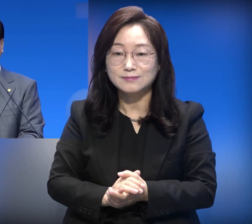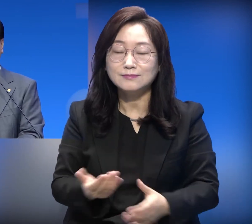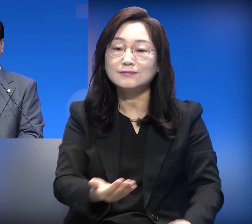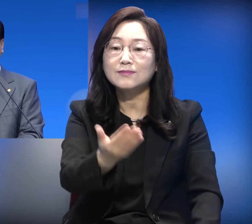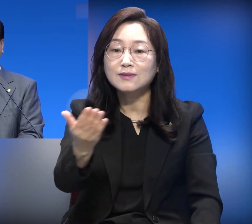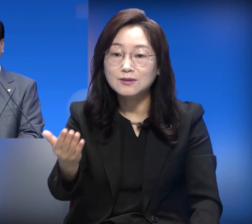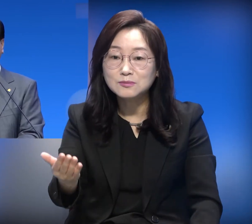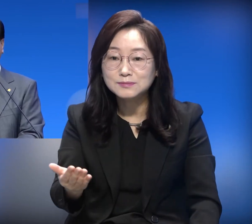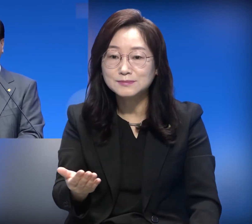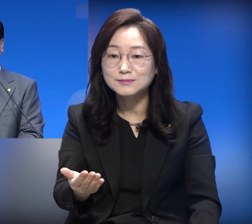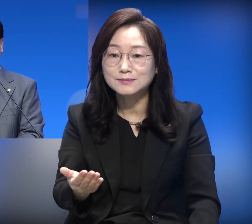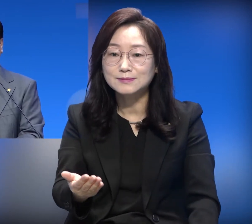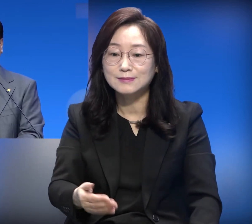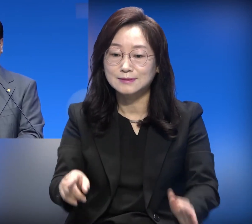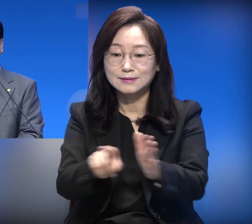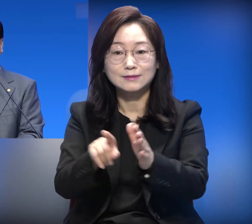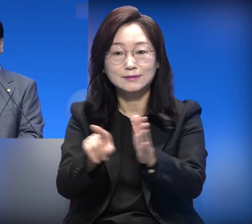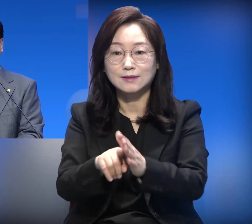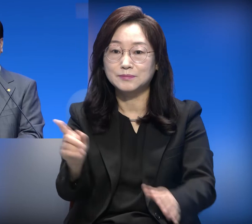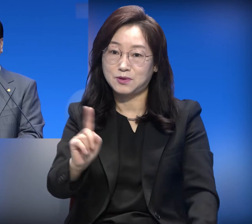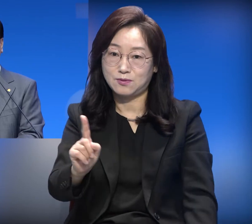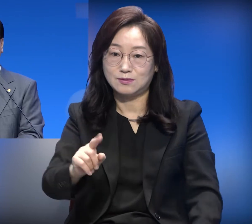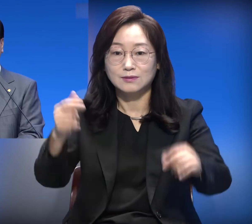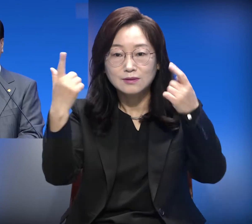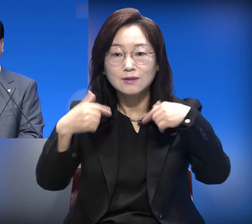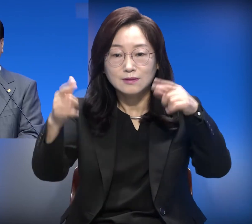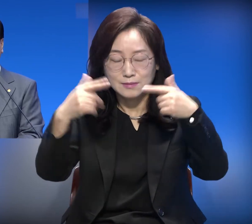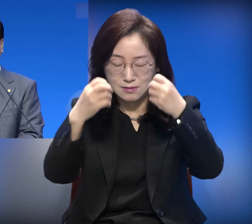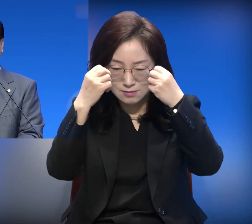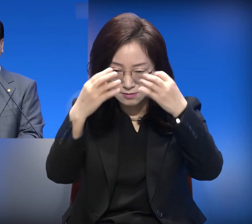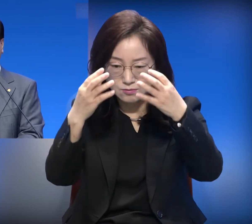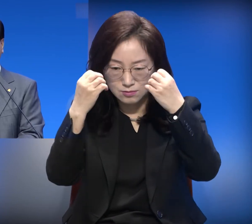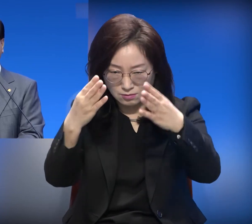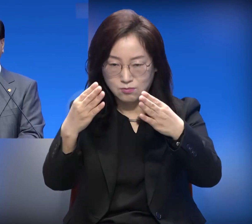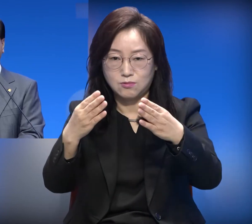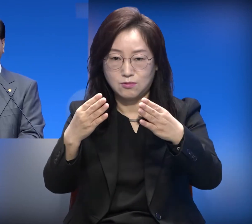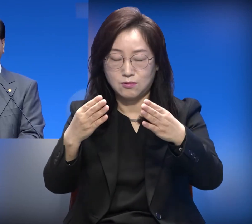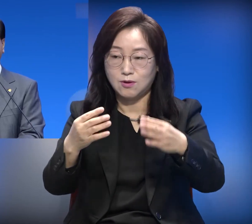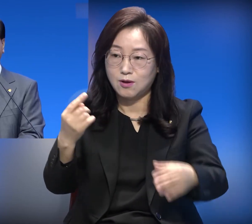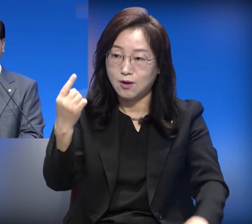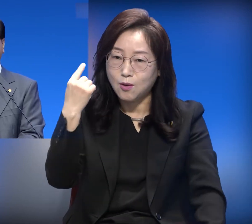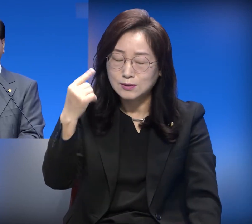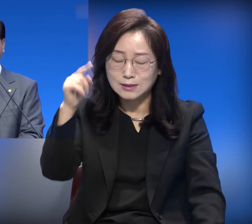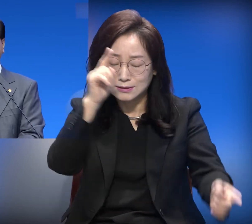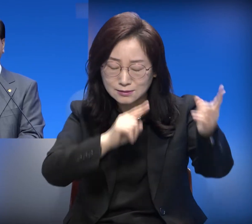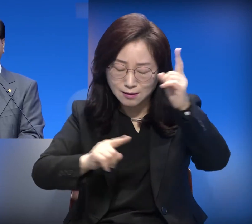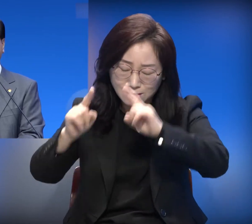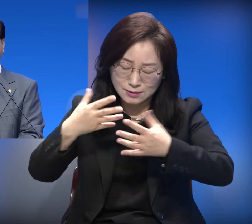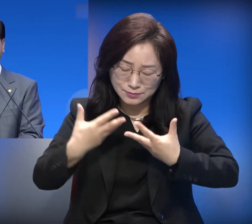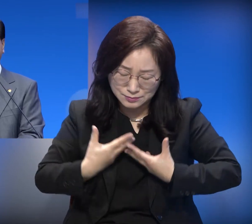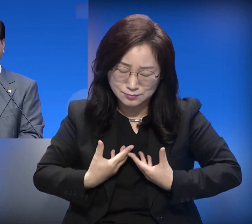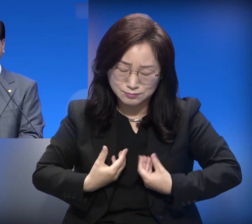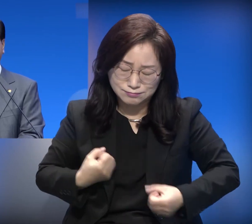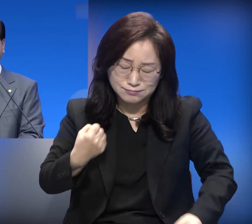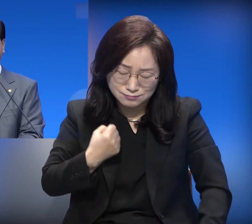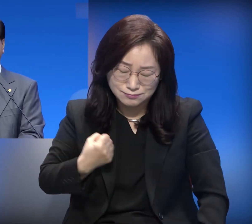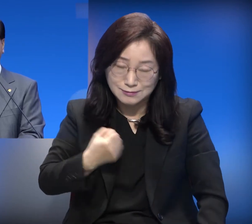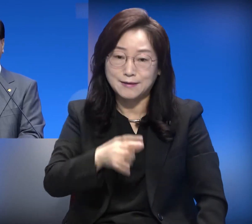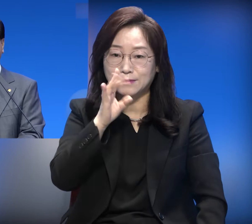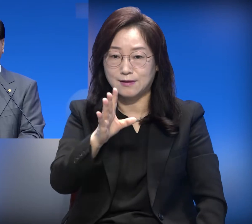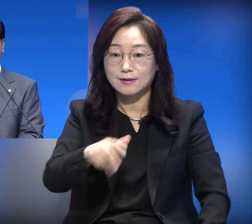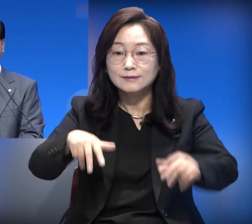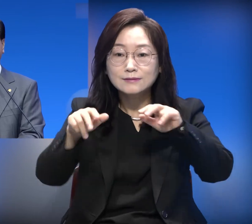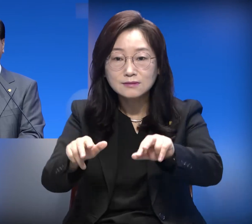여러분 신앙이라고 하는 것은 날마다 새로워지는 것입니다. 어제의 상처 절망에 그저 주저앉아 있으면 안 됩니다.